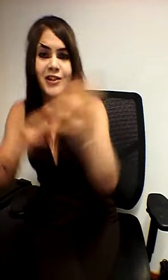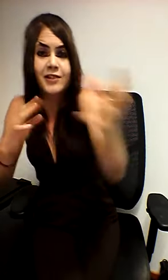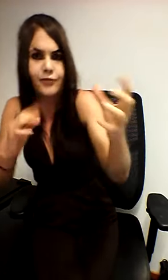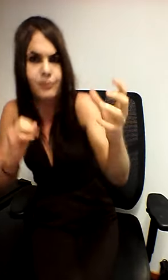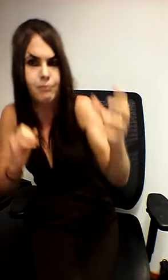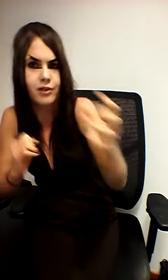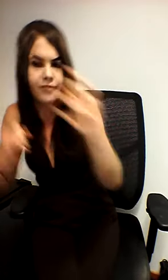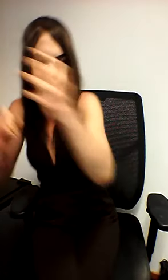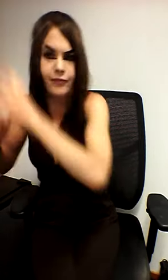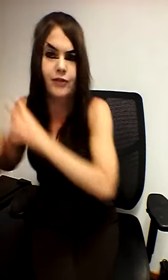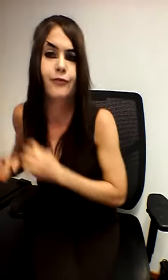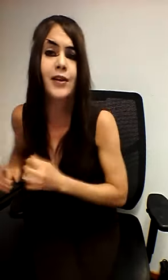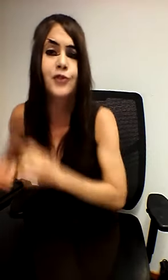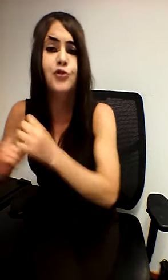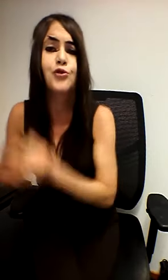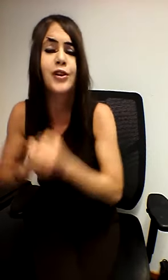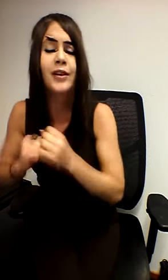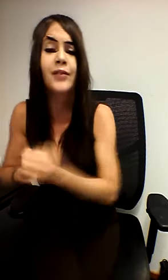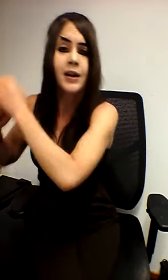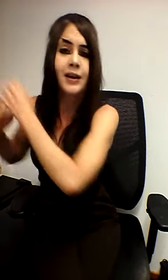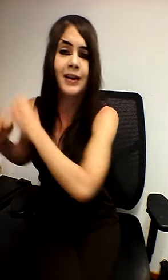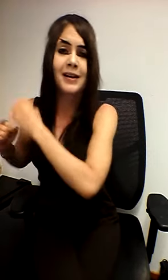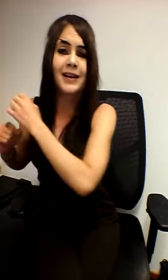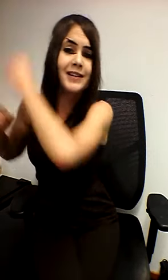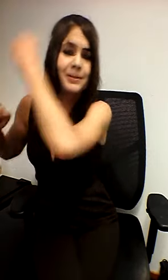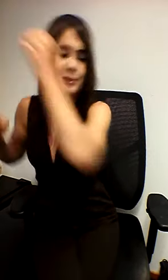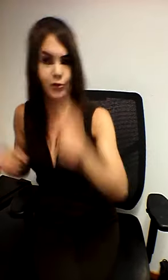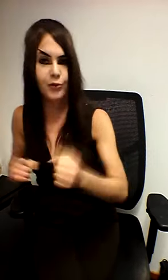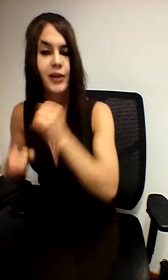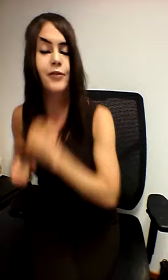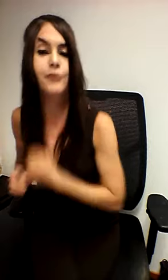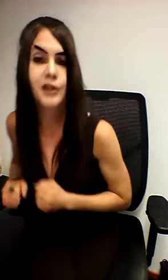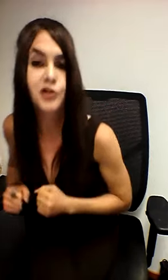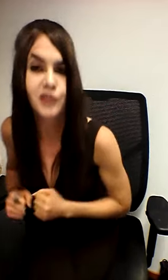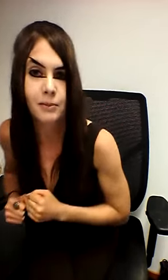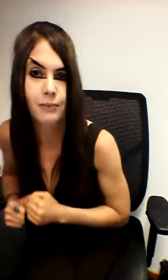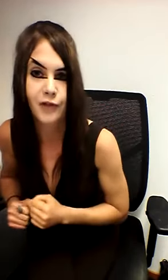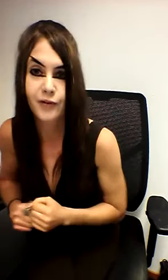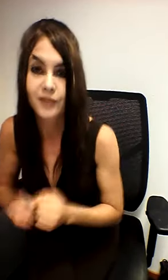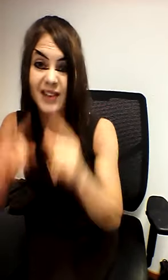de verbranding van vetzuren, in de mitochondriën van je cellen plaatsvindt. En